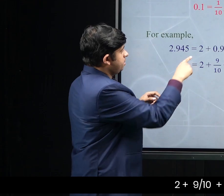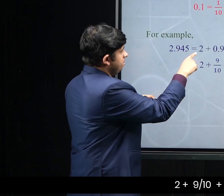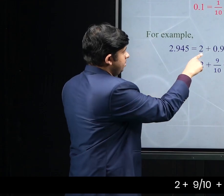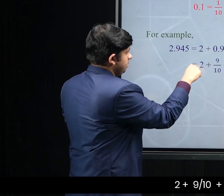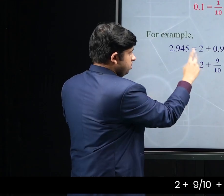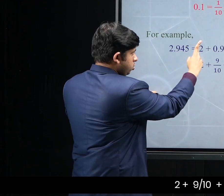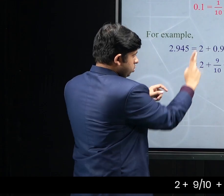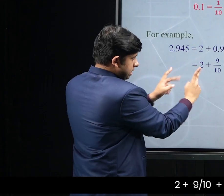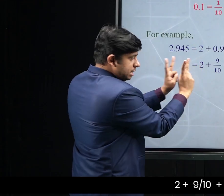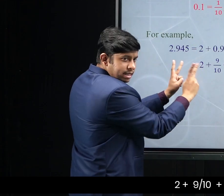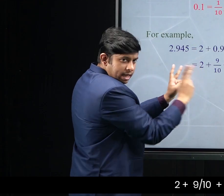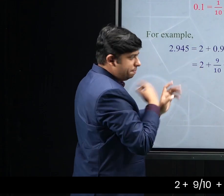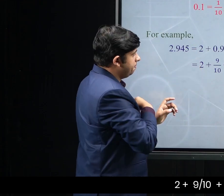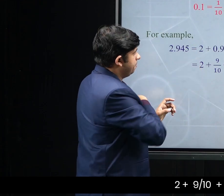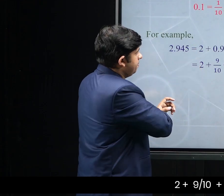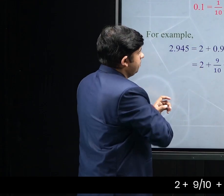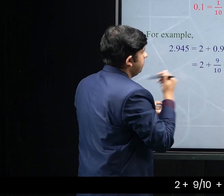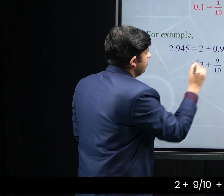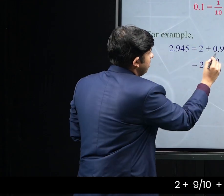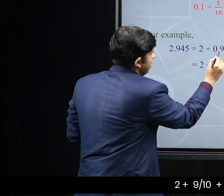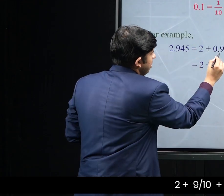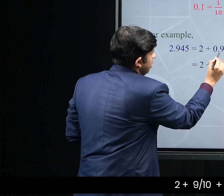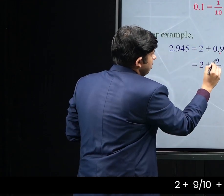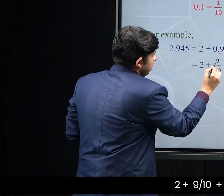எனவே நாம் 0 ஐ கூட்டுகிறோம். இப்போது நமக்கு